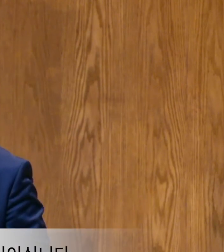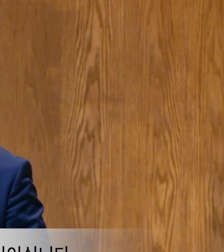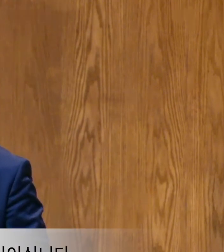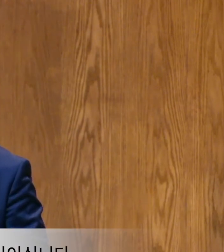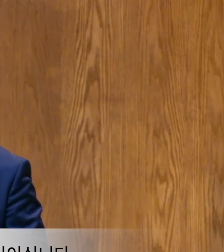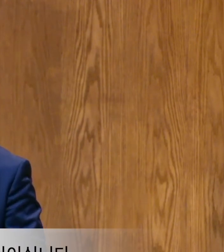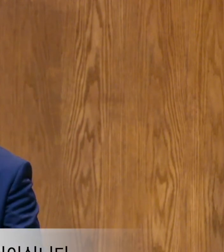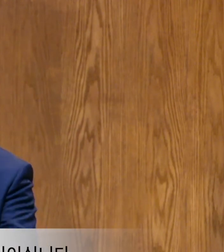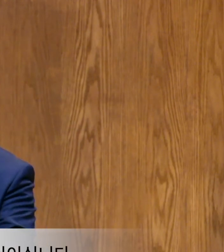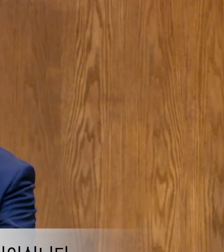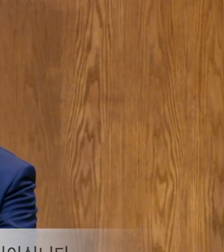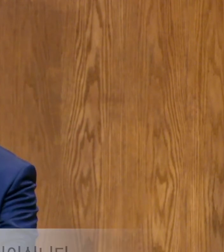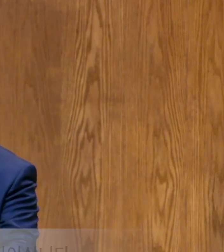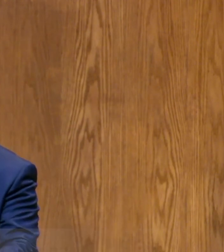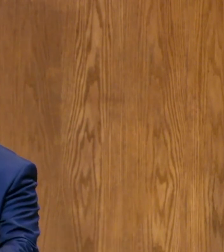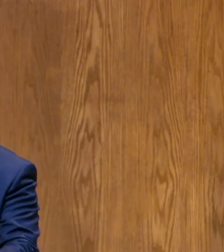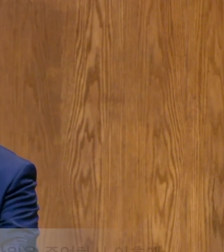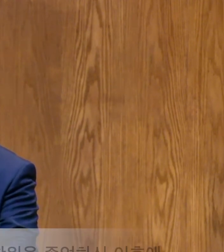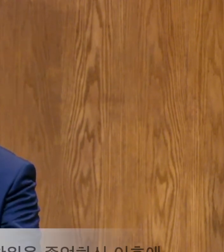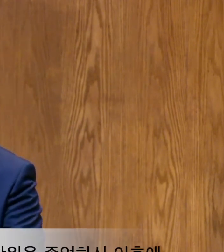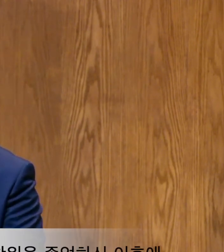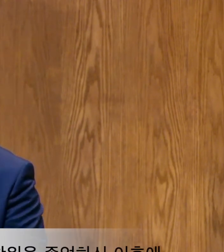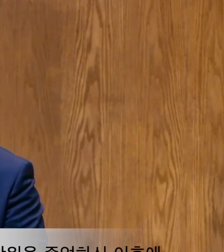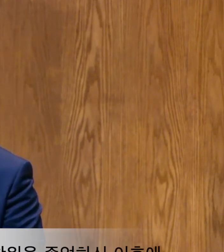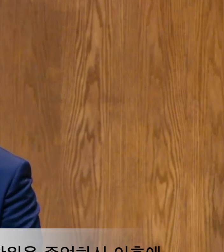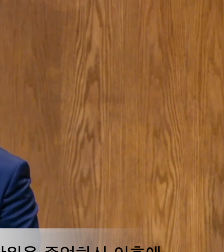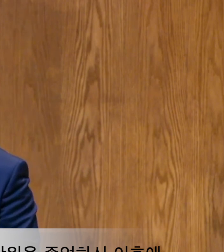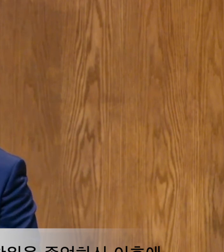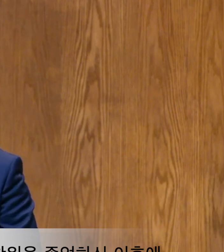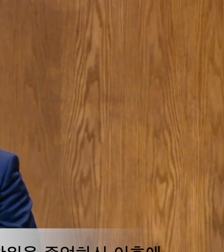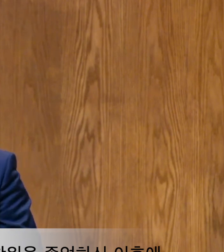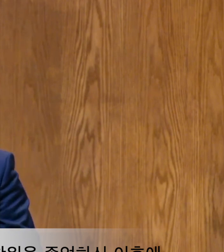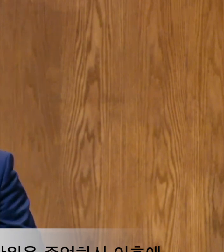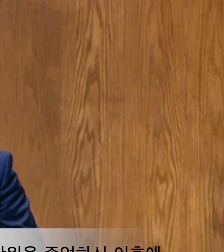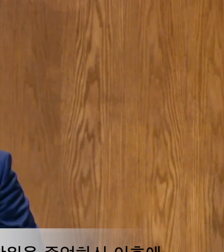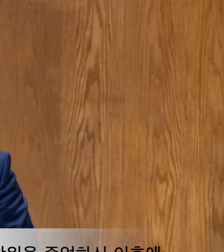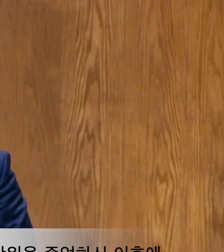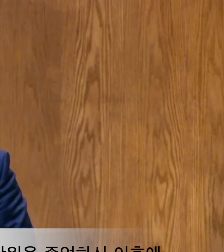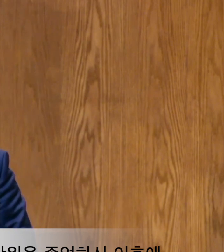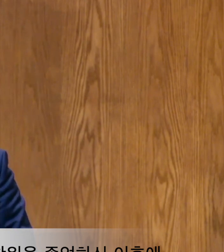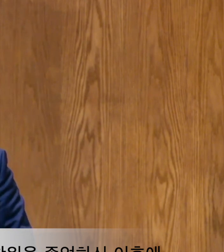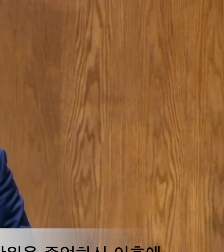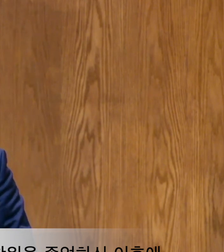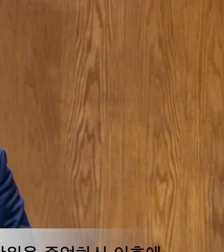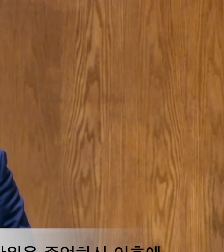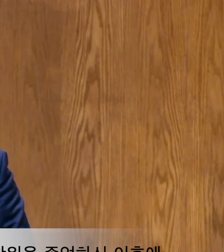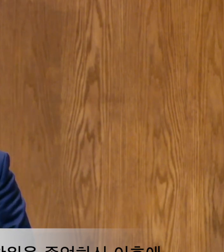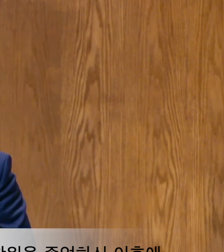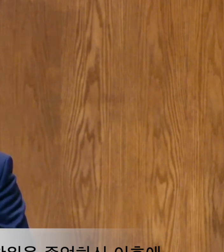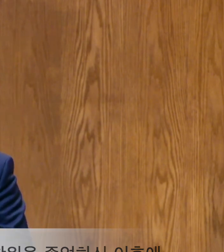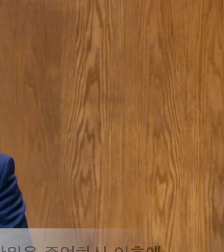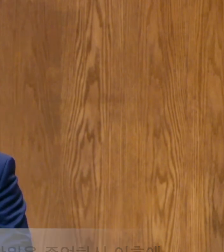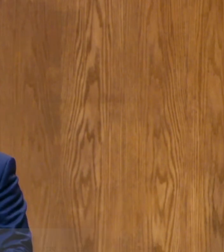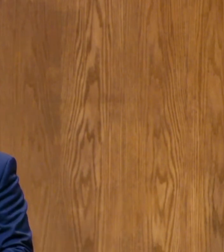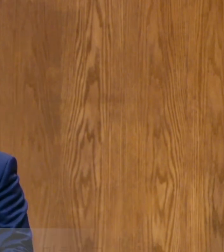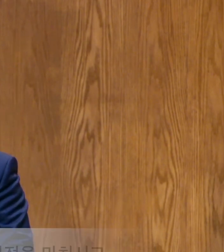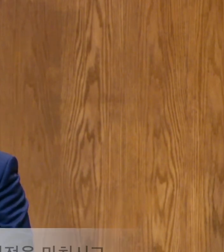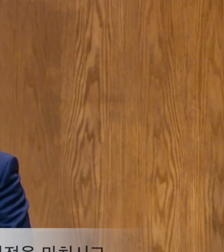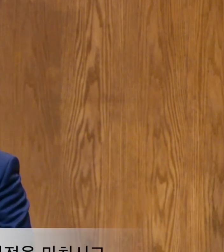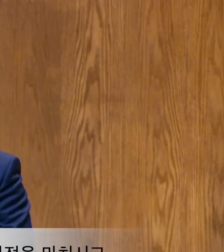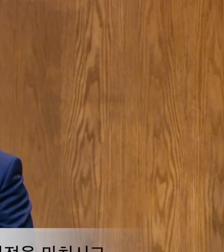빚어주신 은사님이십니다. 총신대학교를 졸업하시고 또 총신신학대학원 졸업하신